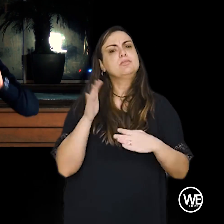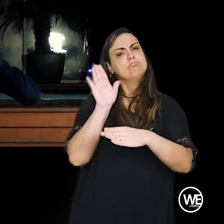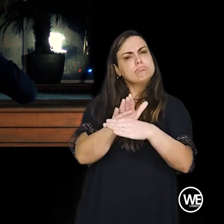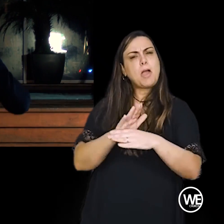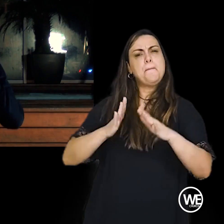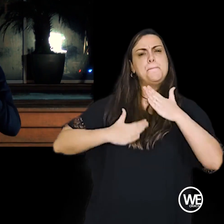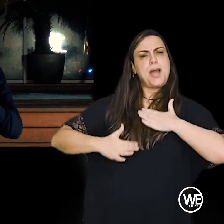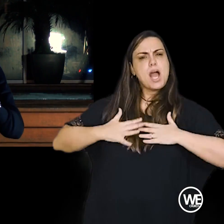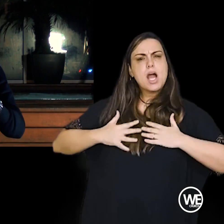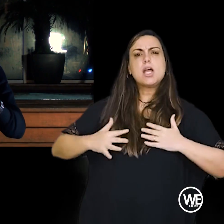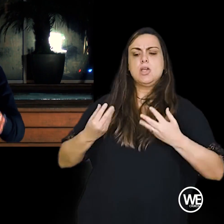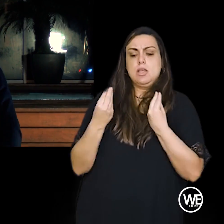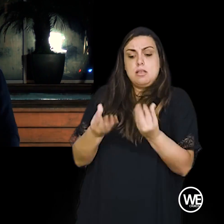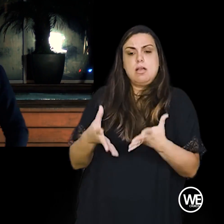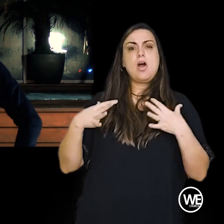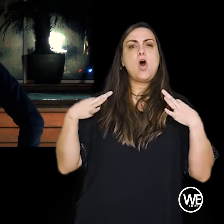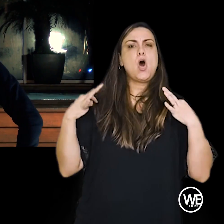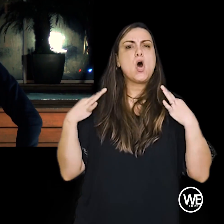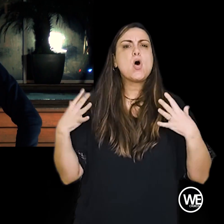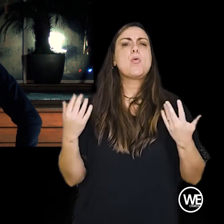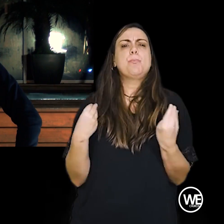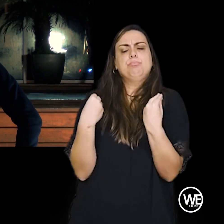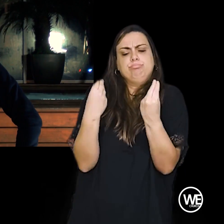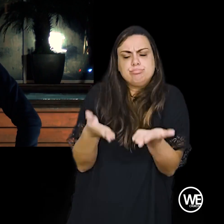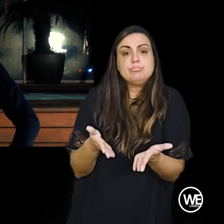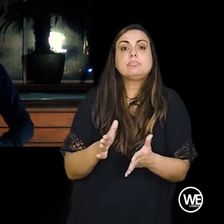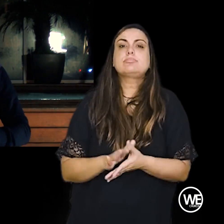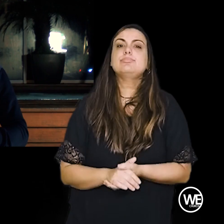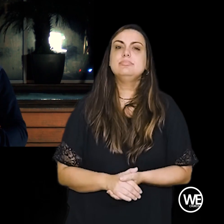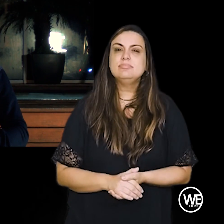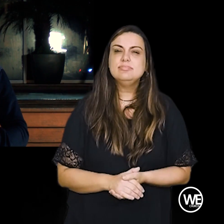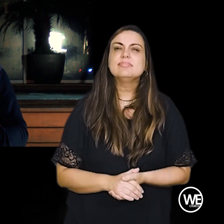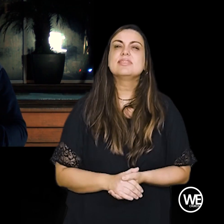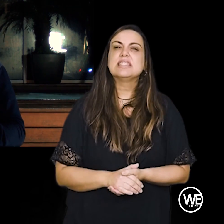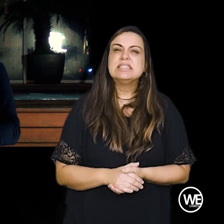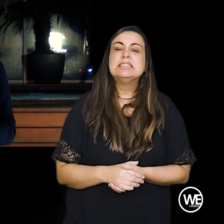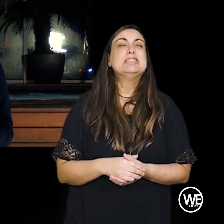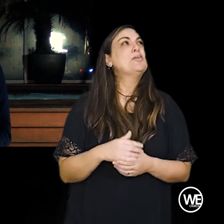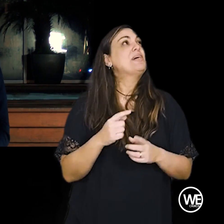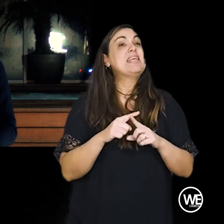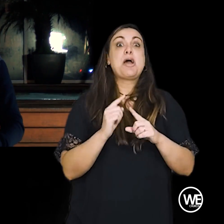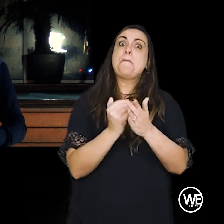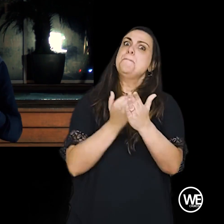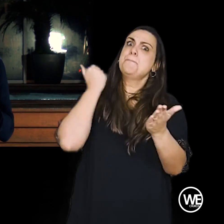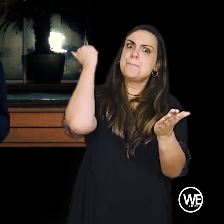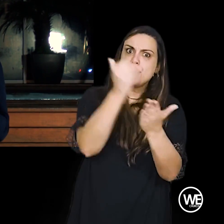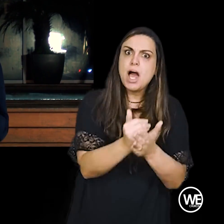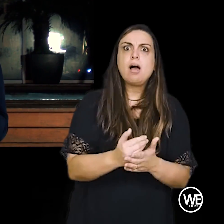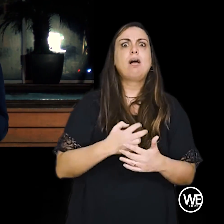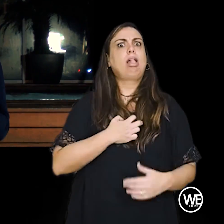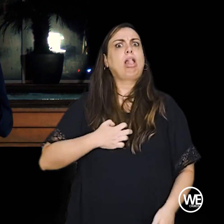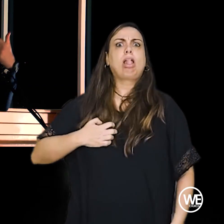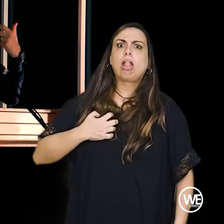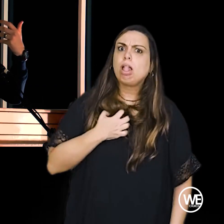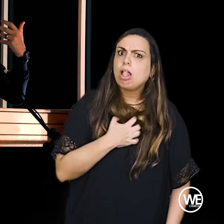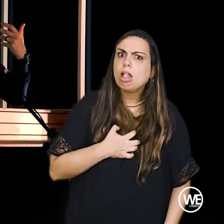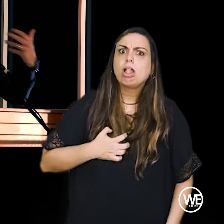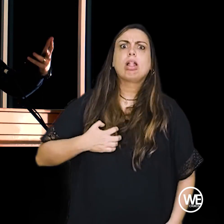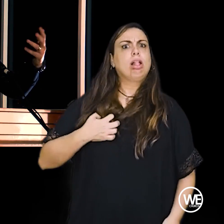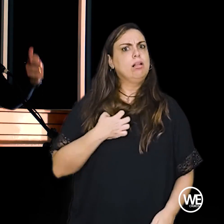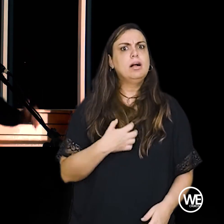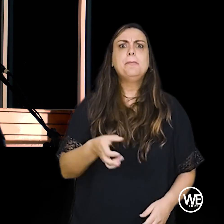banho, demos algumas roupas. E não é que tinha algo incomodando mais ainda e me pedindo para dar